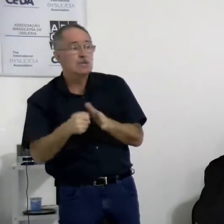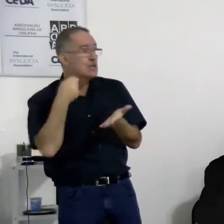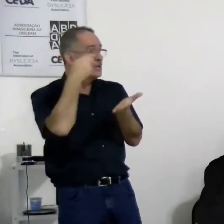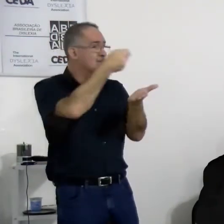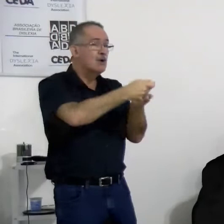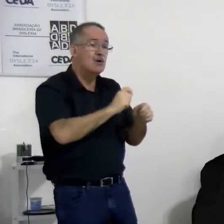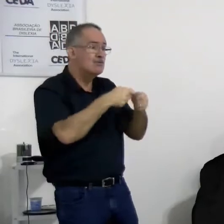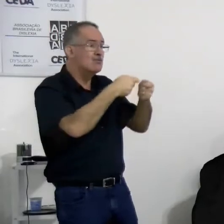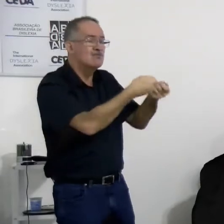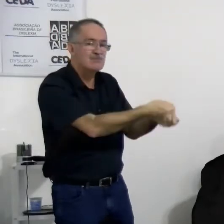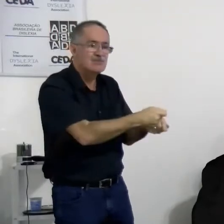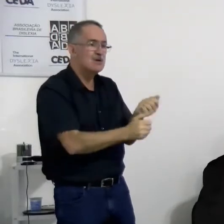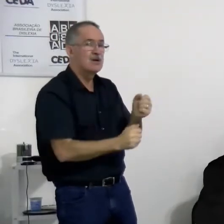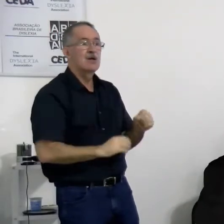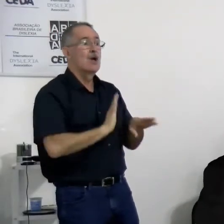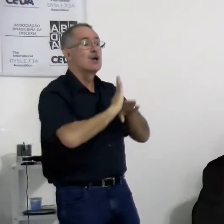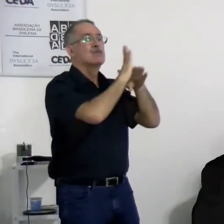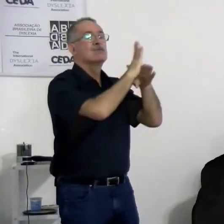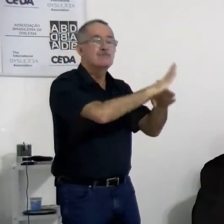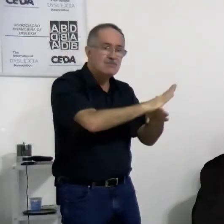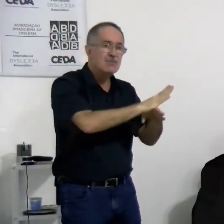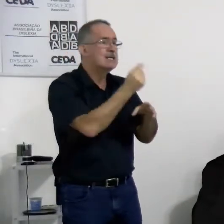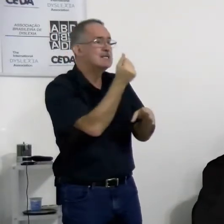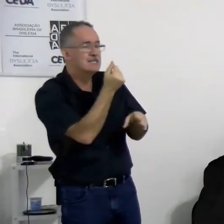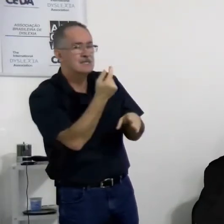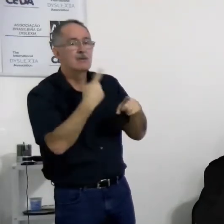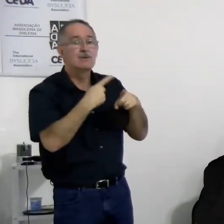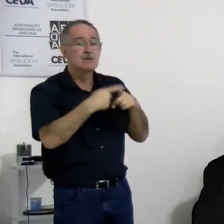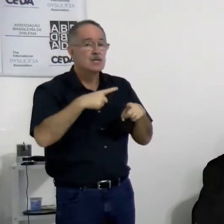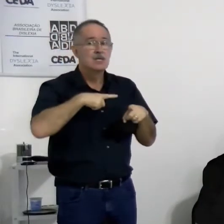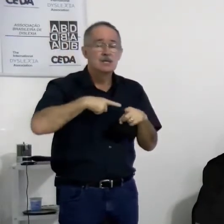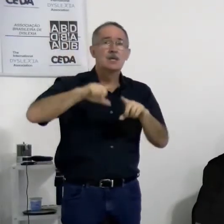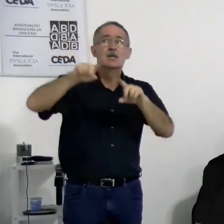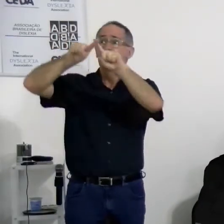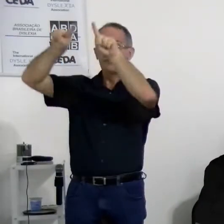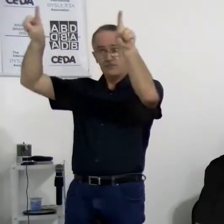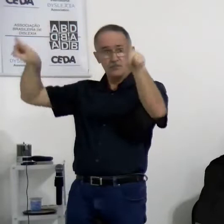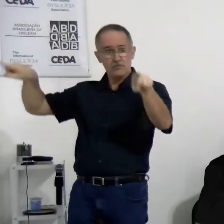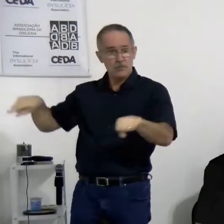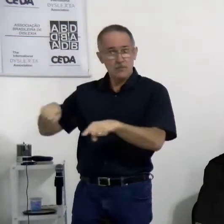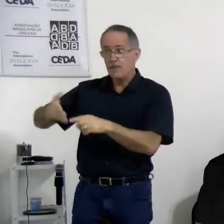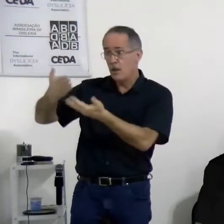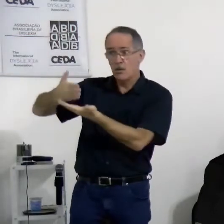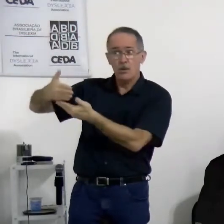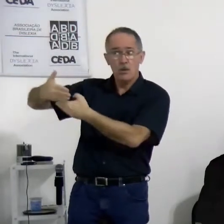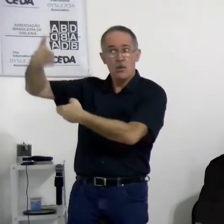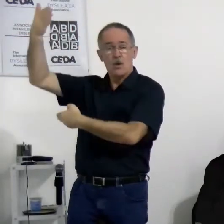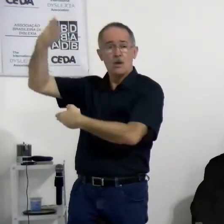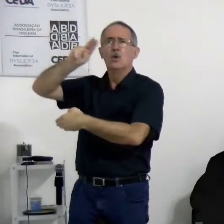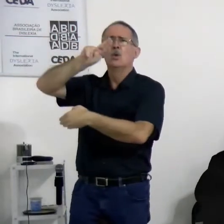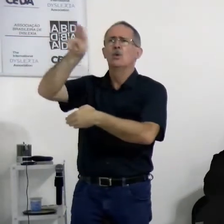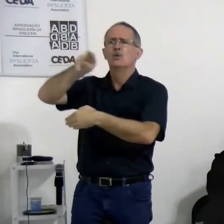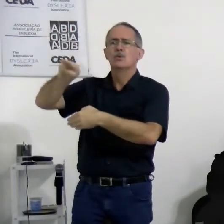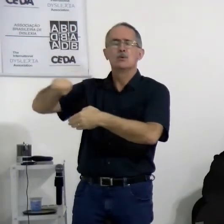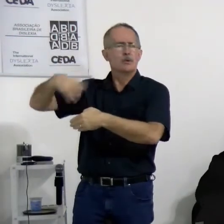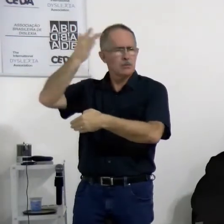International para ajudar. Porque eles fazem uma parede, tem um monte de folhinhas de ouro com o nome da pessoa que morreu.